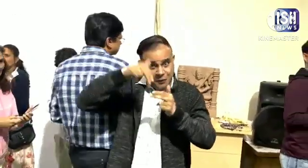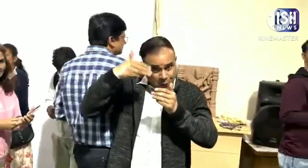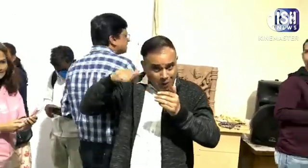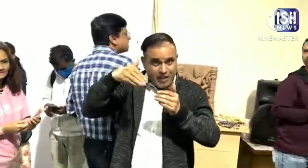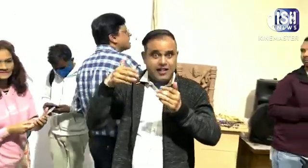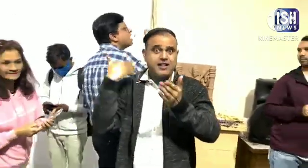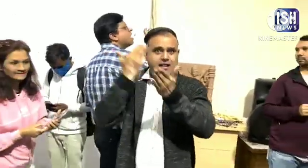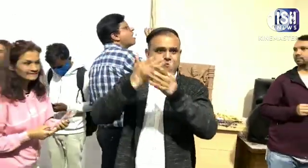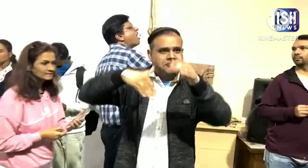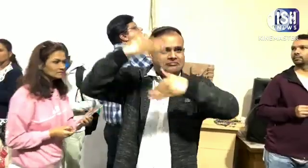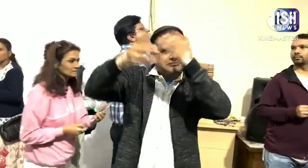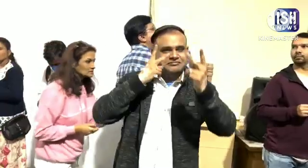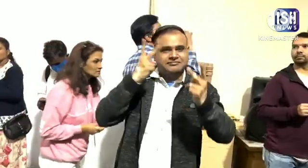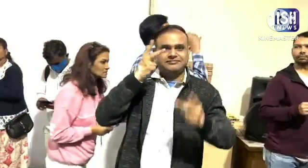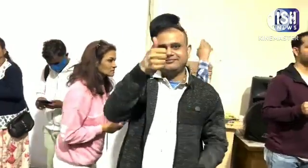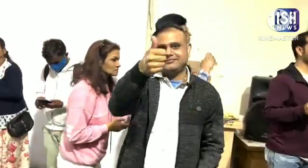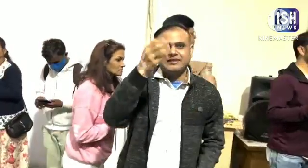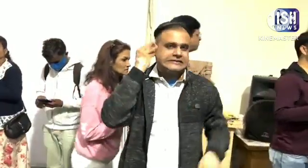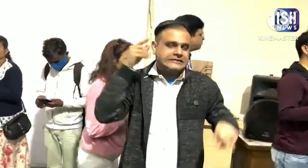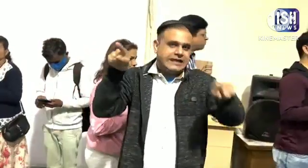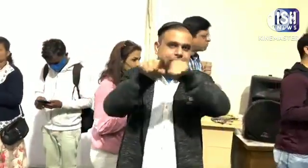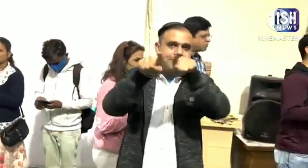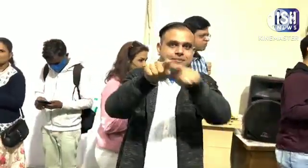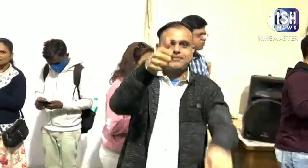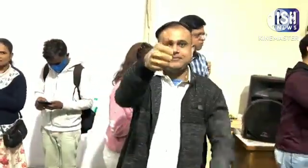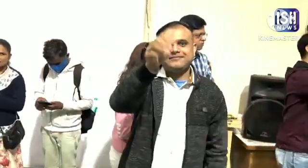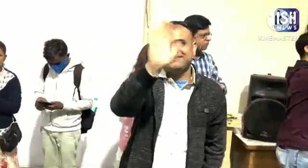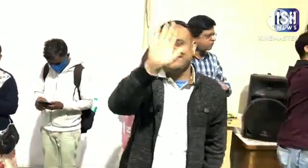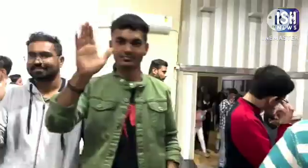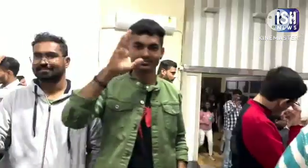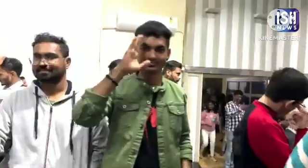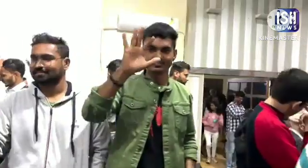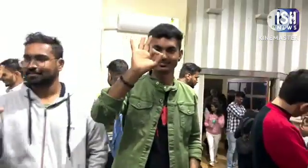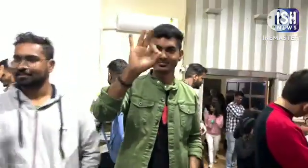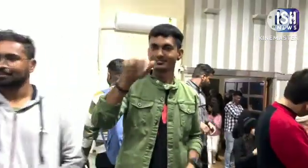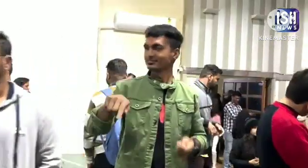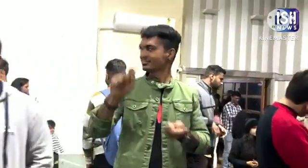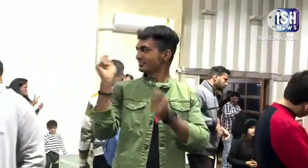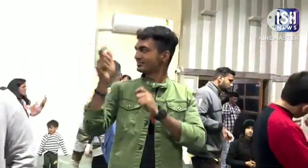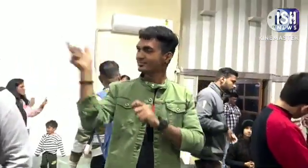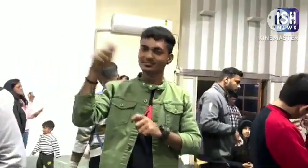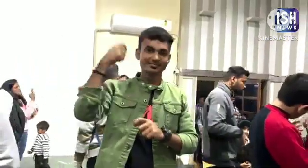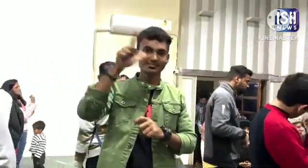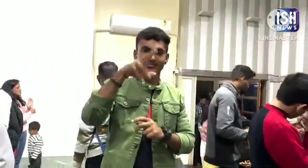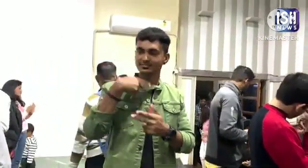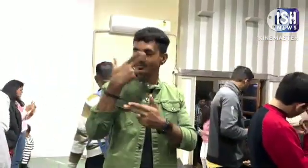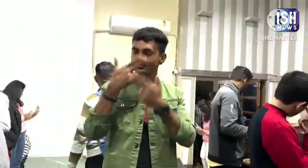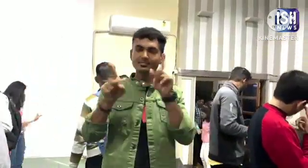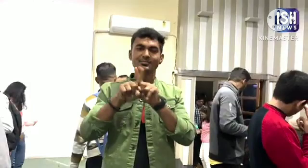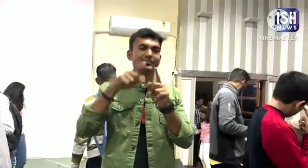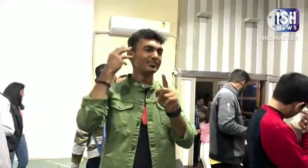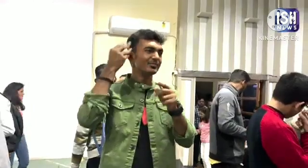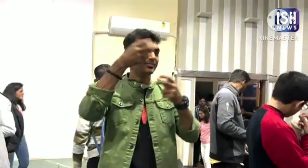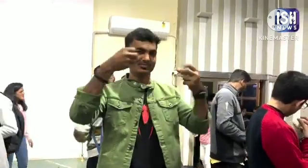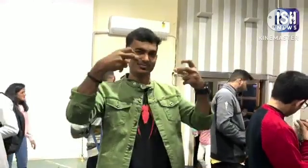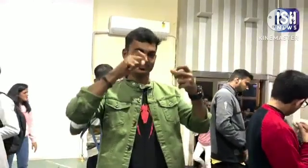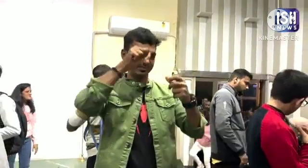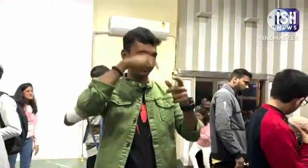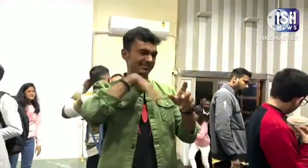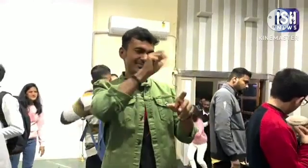मैं डेफ एक्टर्स और डेफ के बारे में कहानियों को भी देखने की उम्मीद करता हूँ। मुझे सबटाइटल वाली क्रिकेट फिल्म समझ में नहीं आई थी।